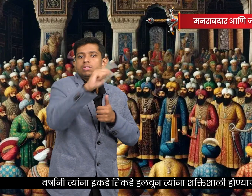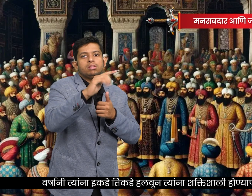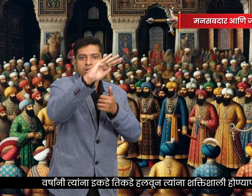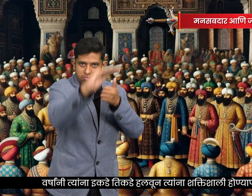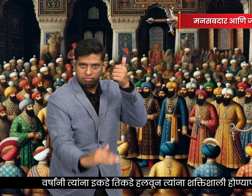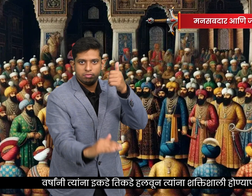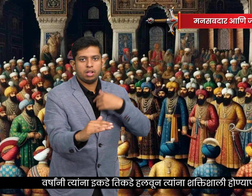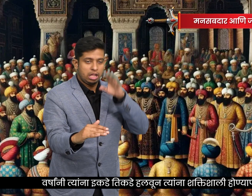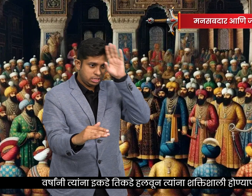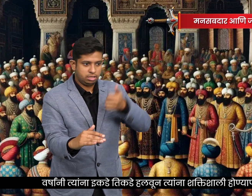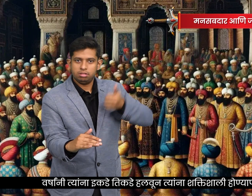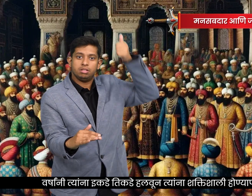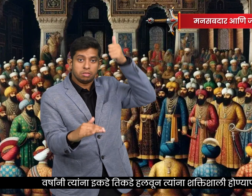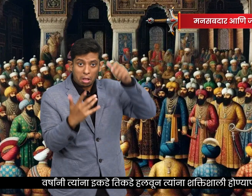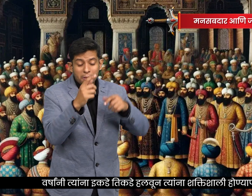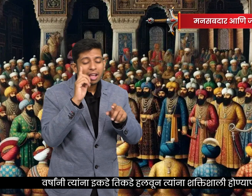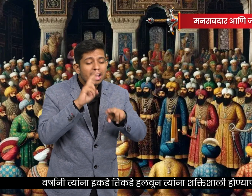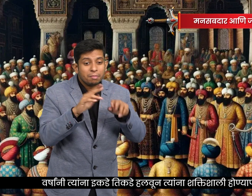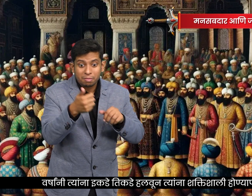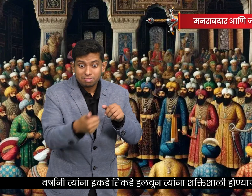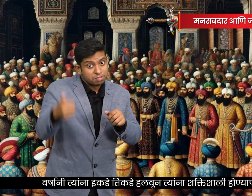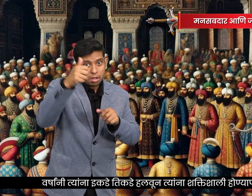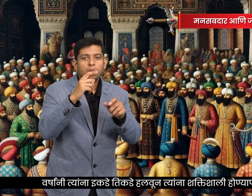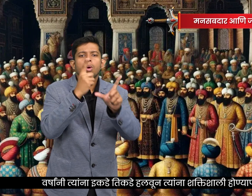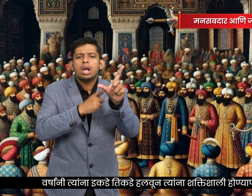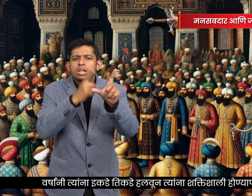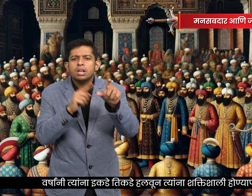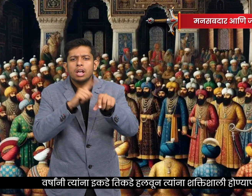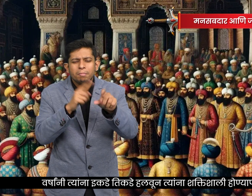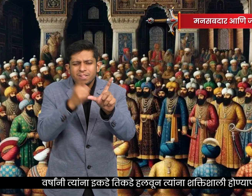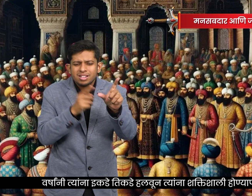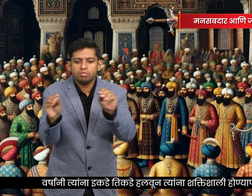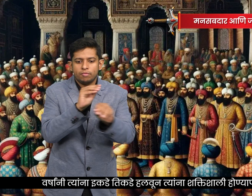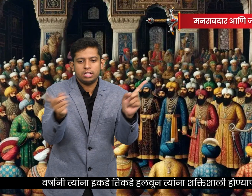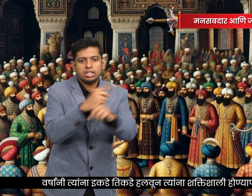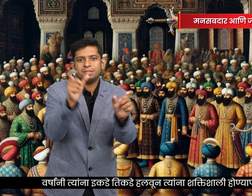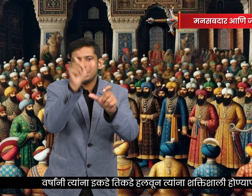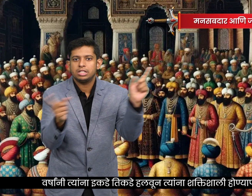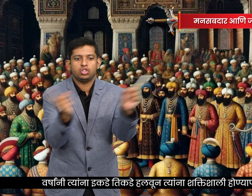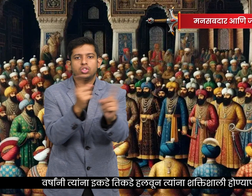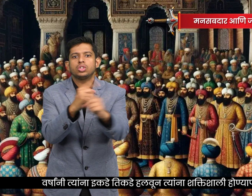तिकडे हलवून त्यांना शक्तिशाली होण्यापासून रोखले.